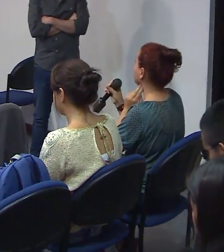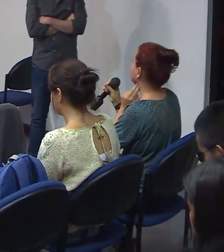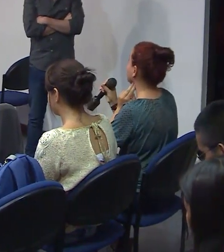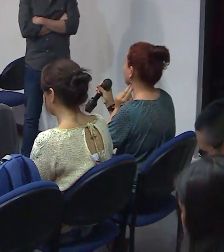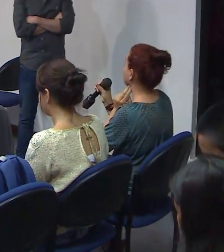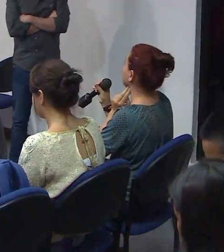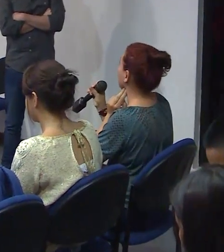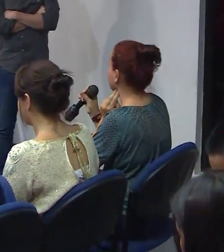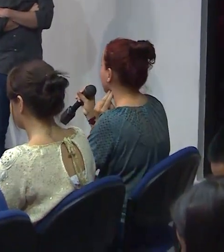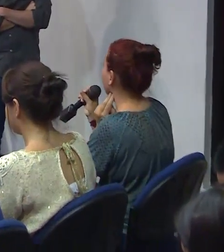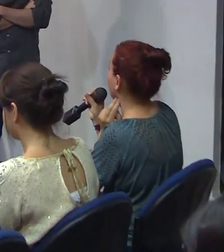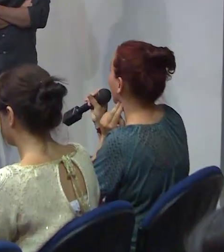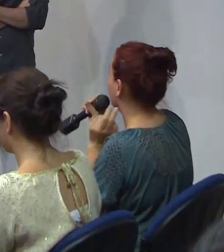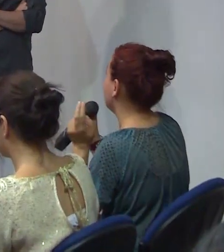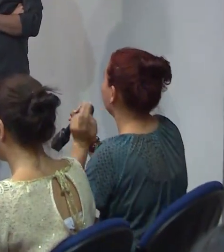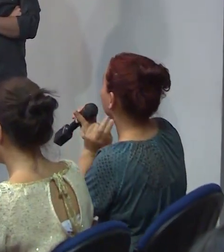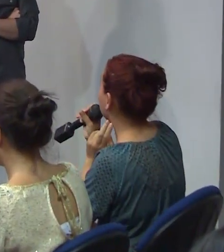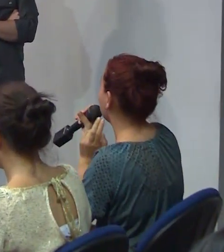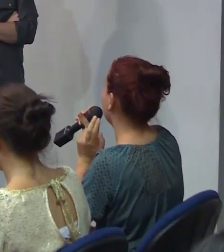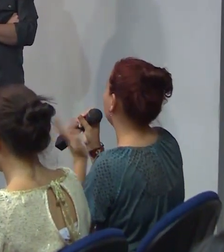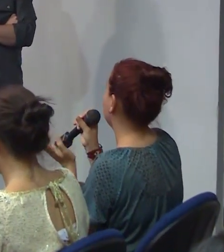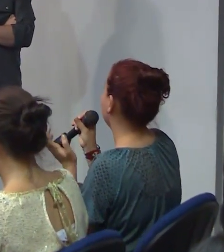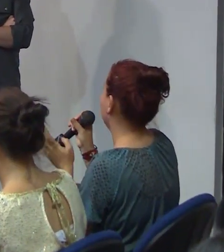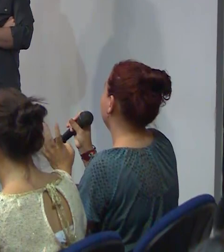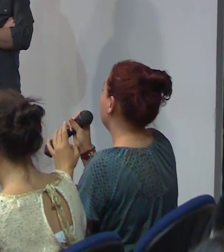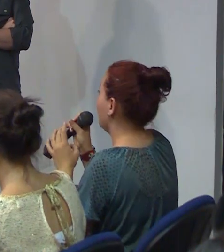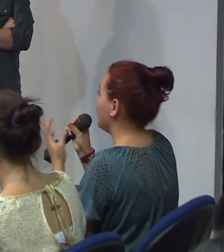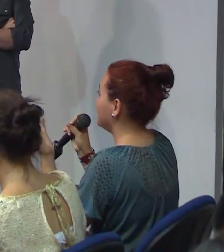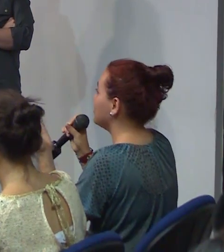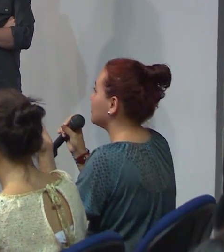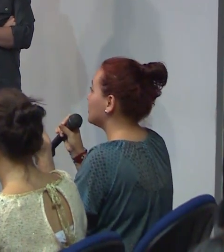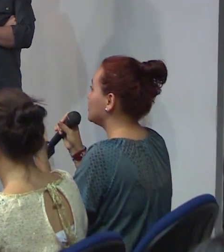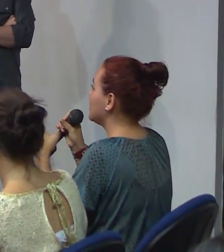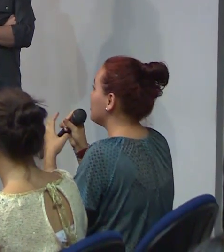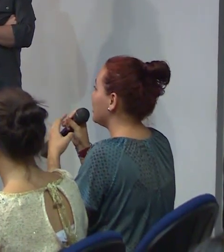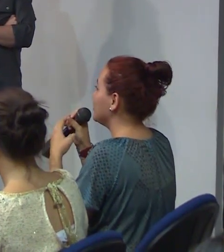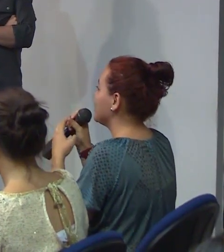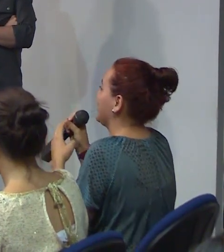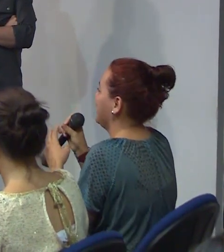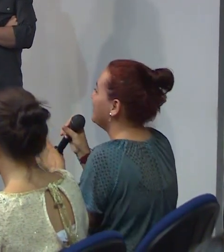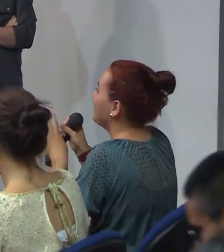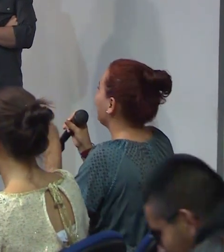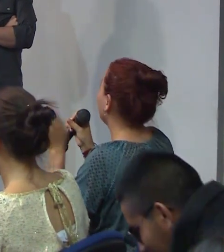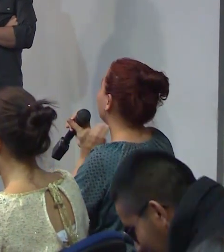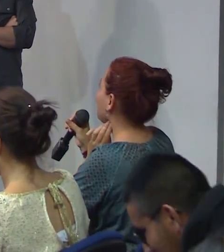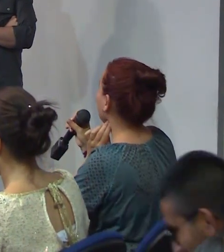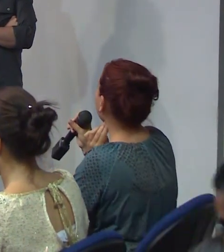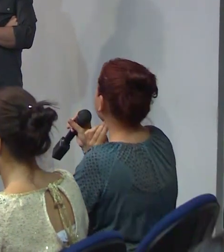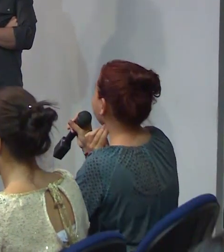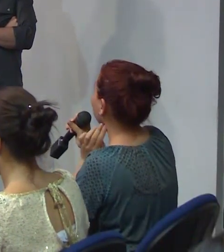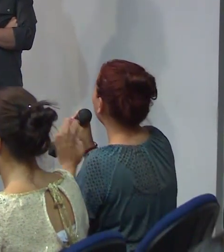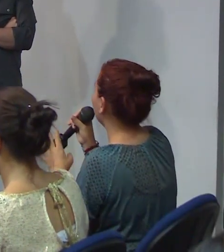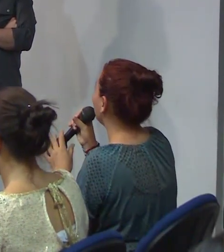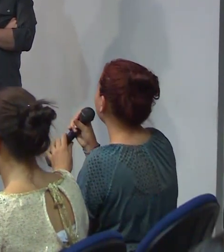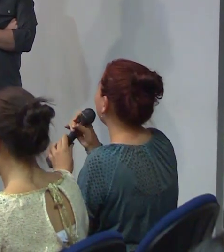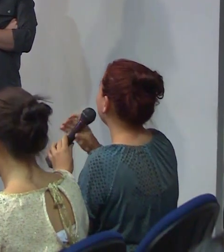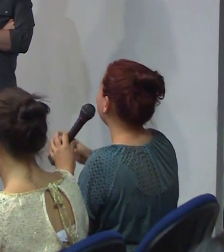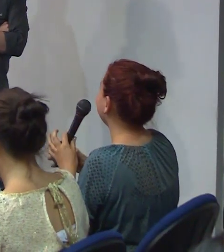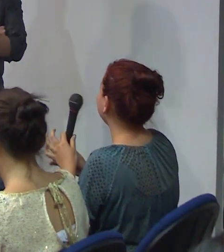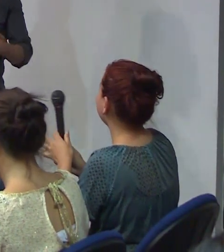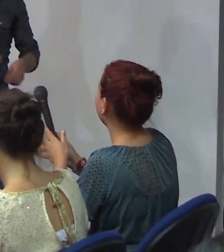concentración Entonces no soy capaz de poder cordinar una cosa con la otra Aunque sí me gusta mucho el tema de la música pero no pude no